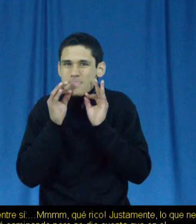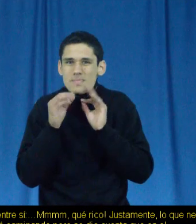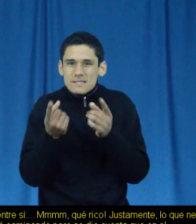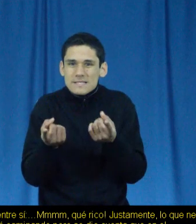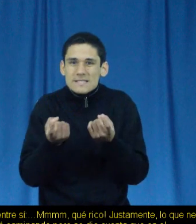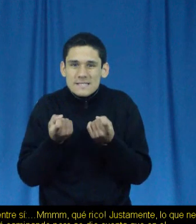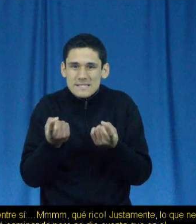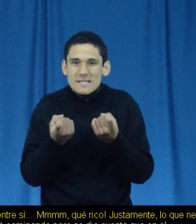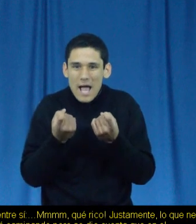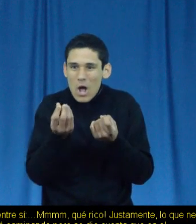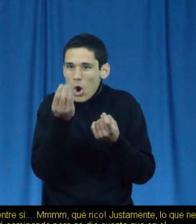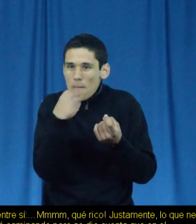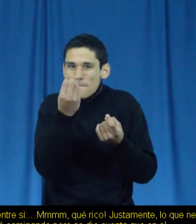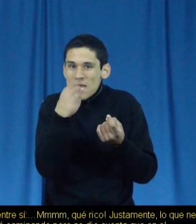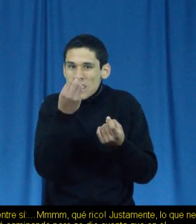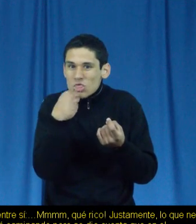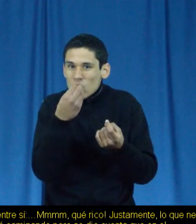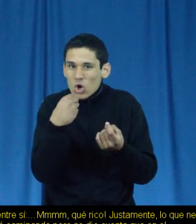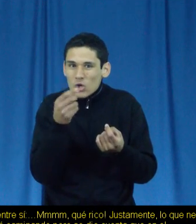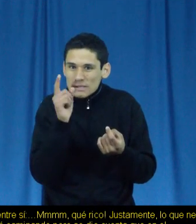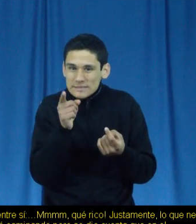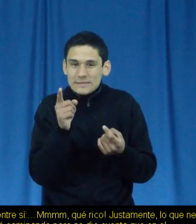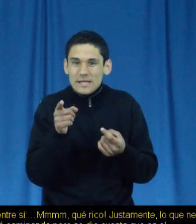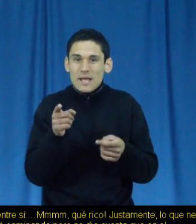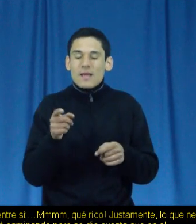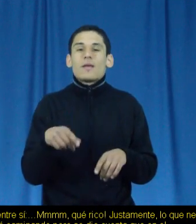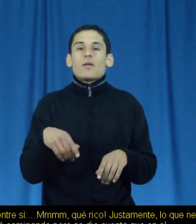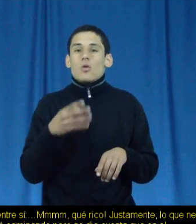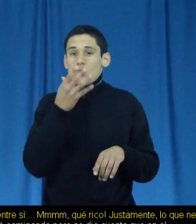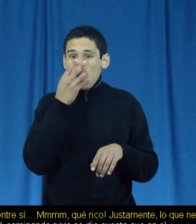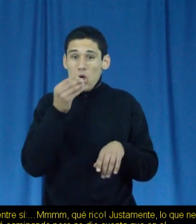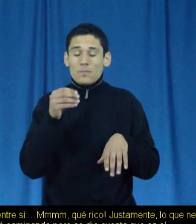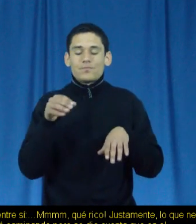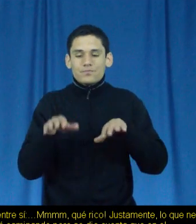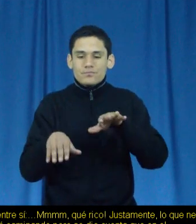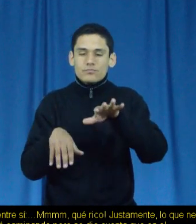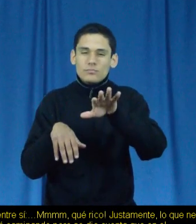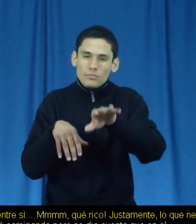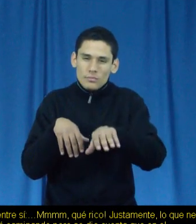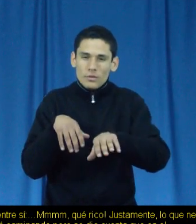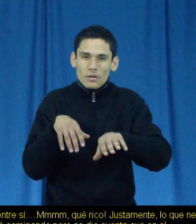El zorro siguió caminando, pero se dio cuenta